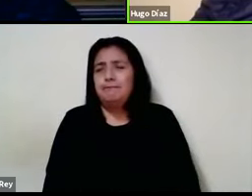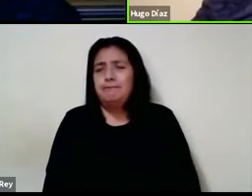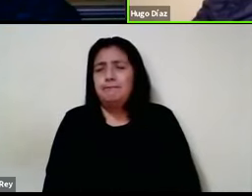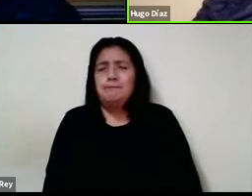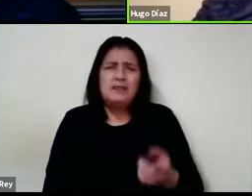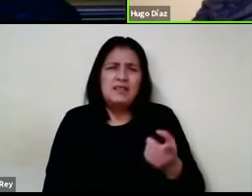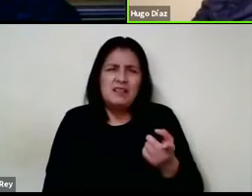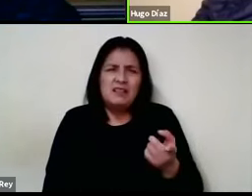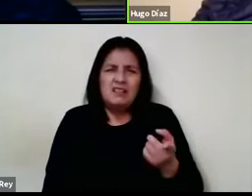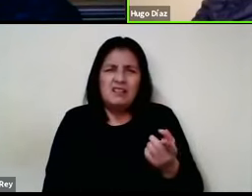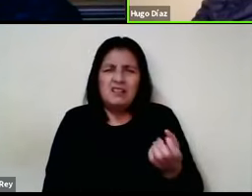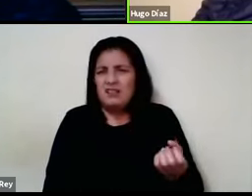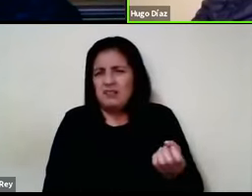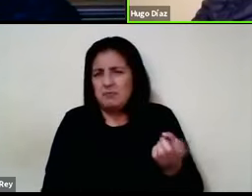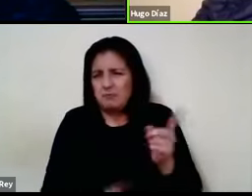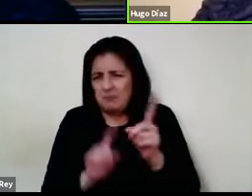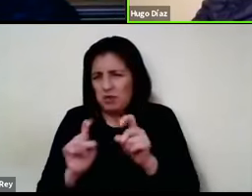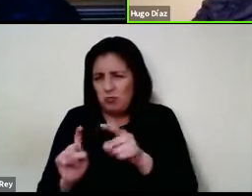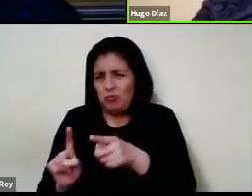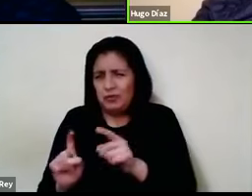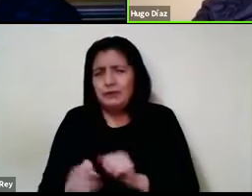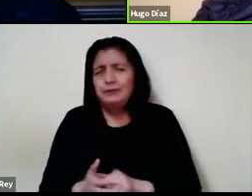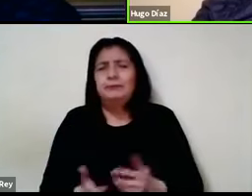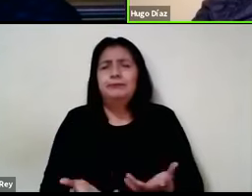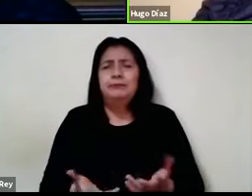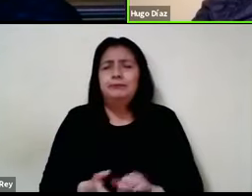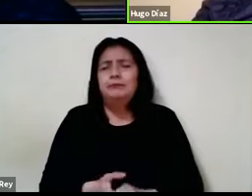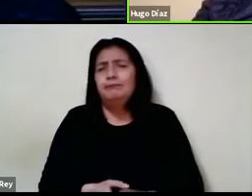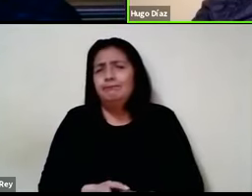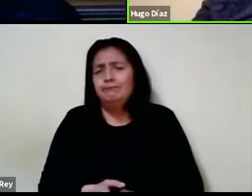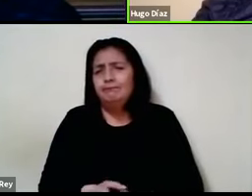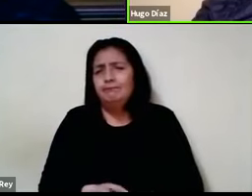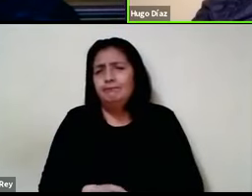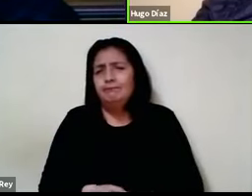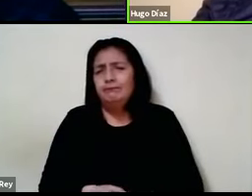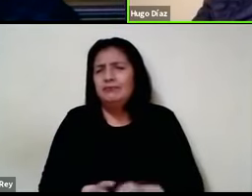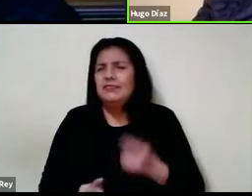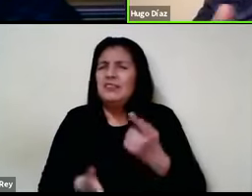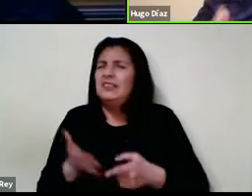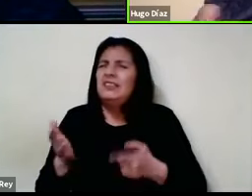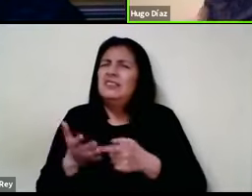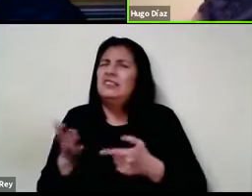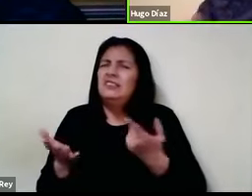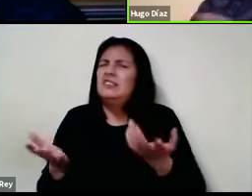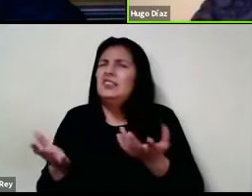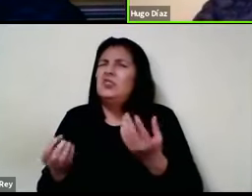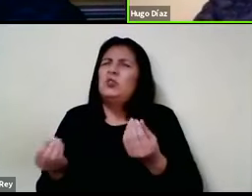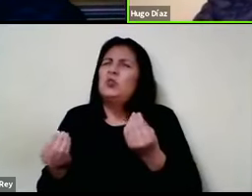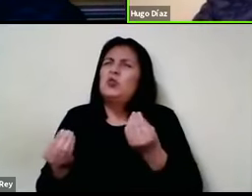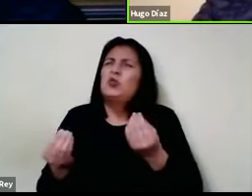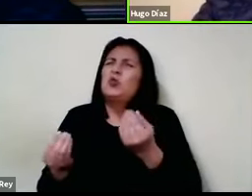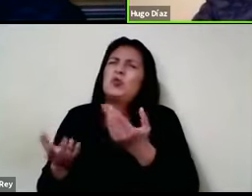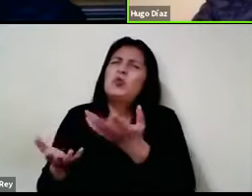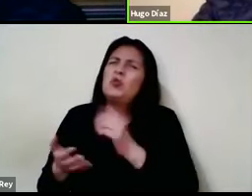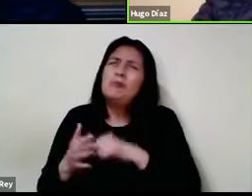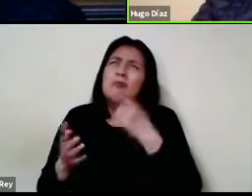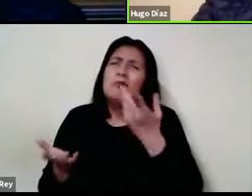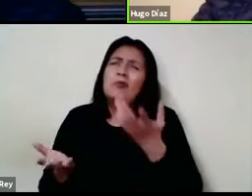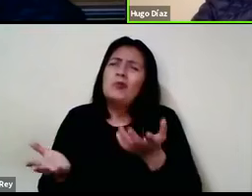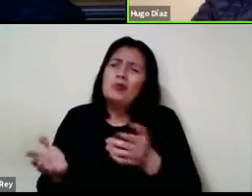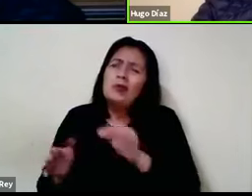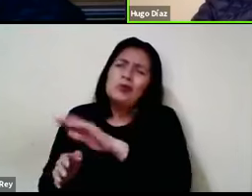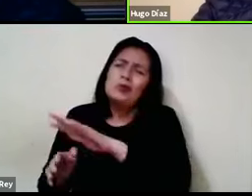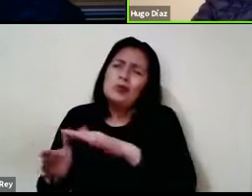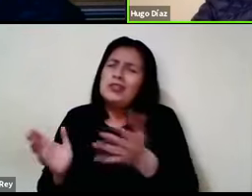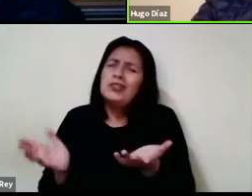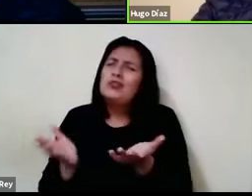lo que te pregunta es, ¿qué criterios, cómo empujas la creatividad en